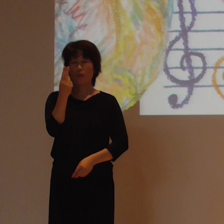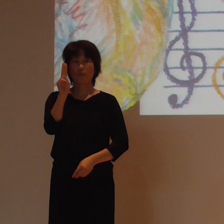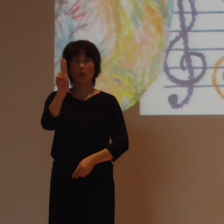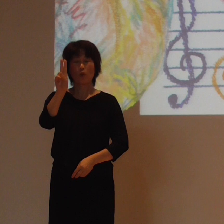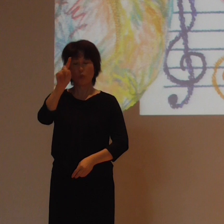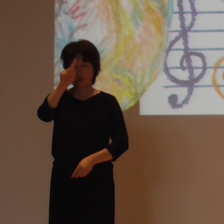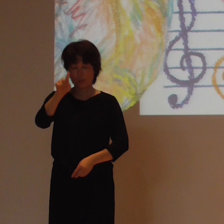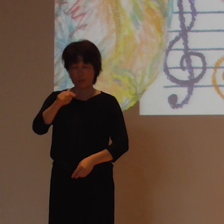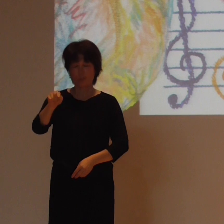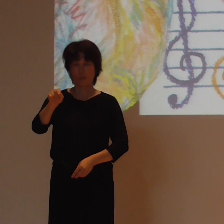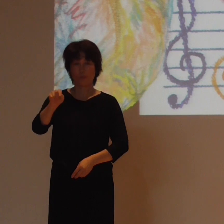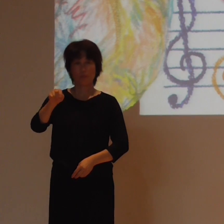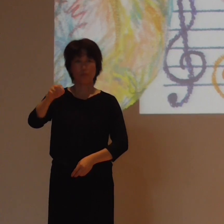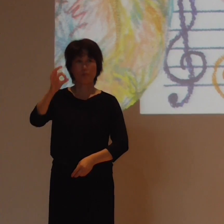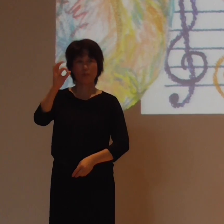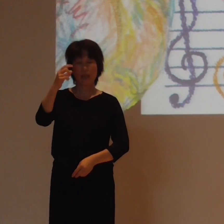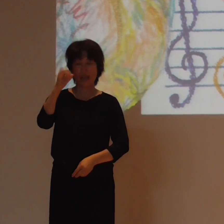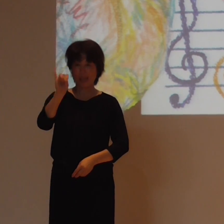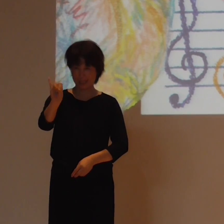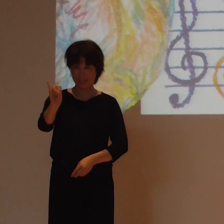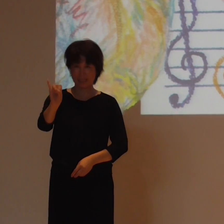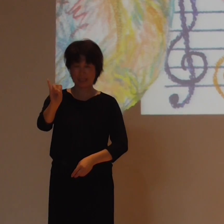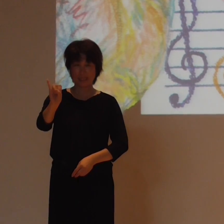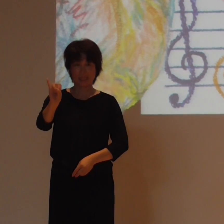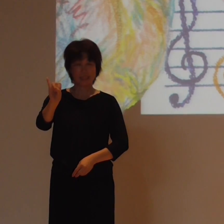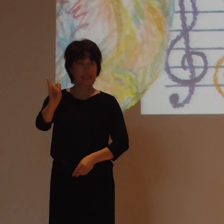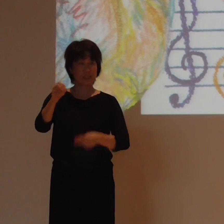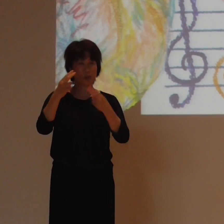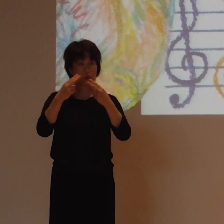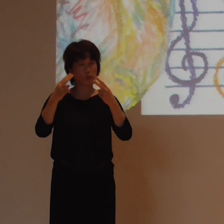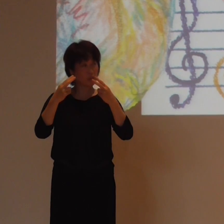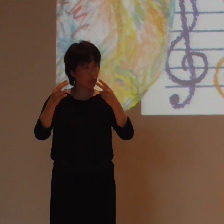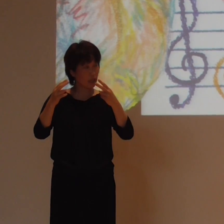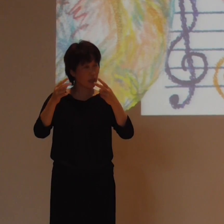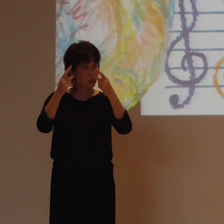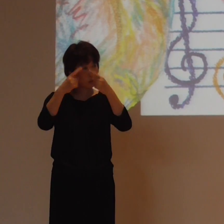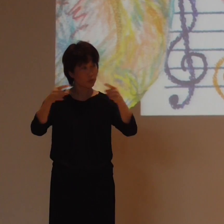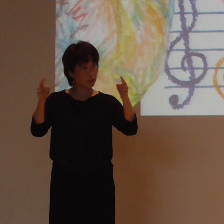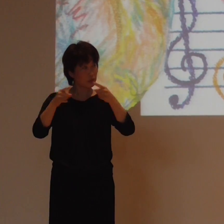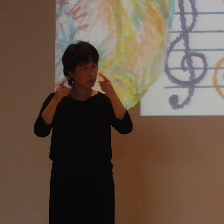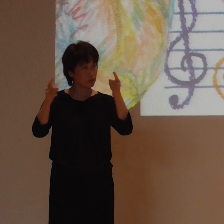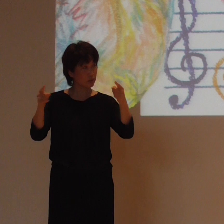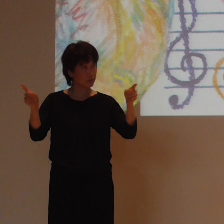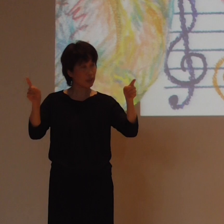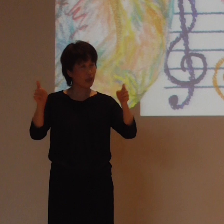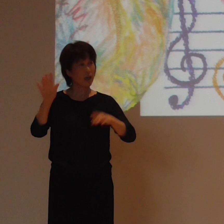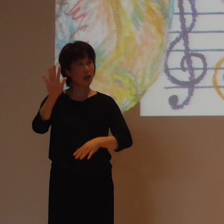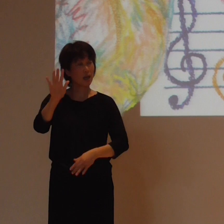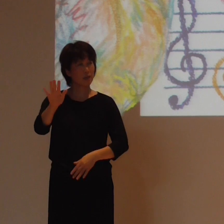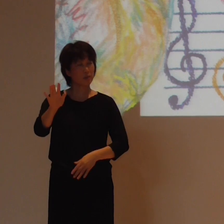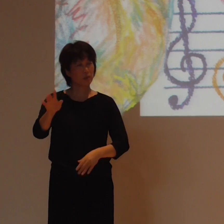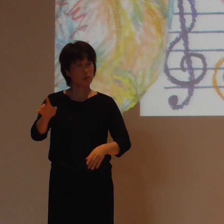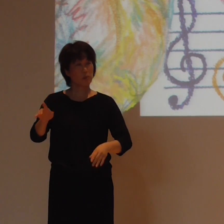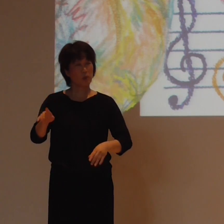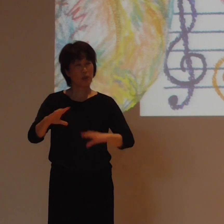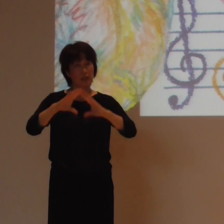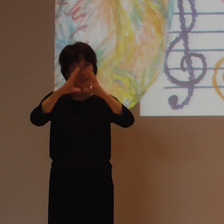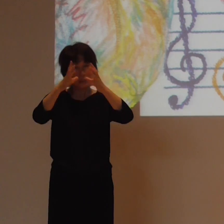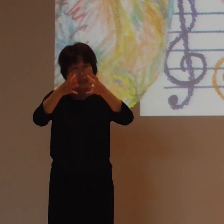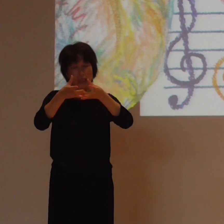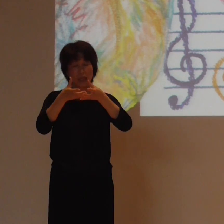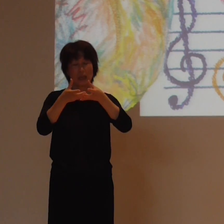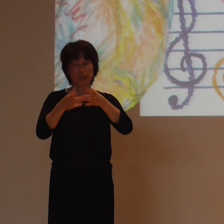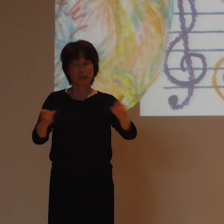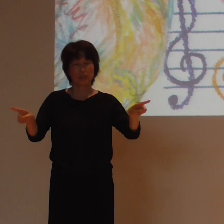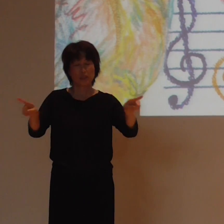ニア飛行が、また松江市なんとか中学校飛行が、 共通学、混合顕微鏡学は世界中